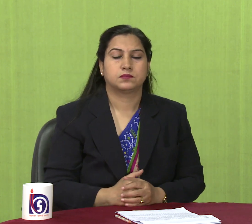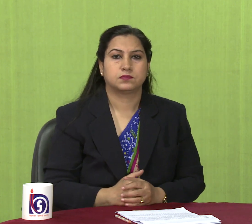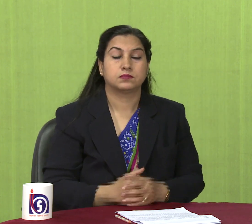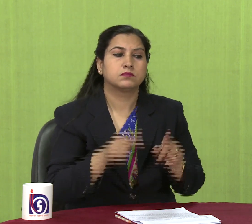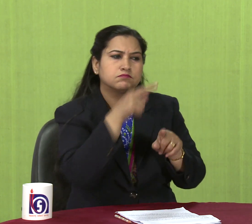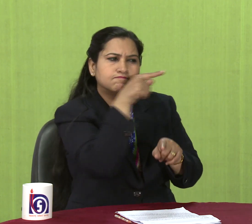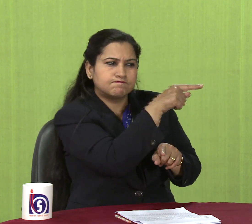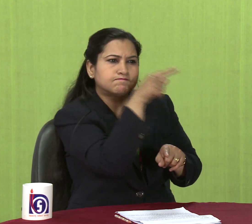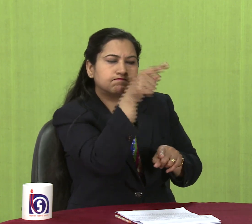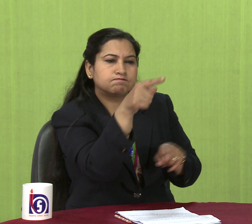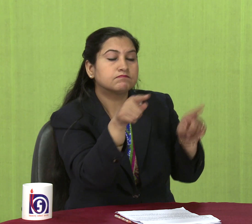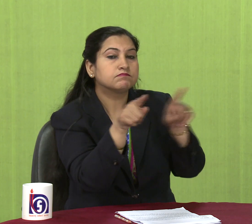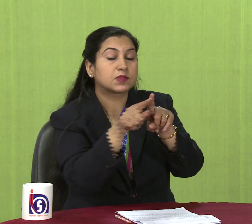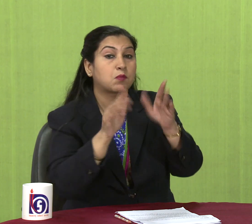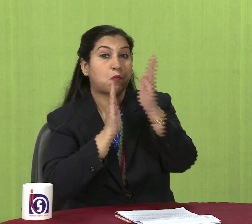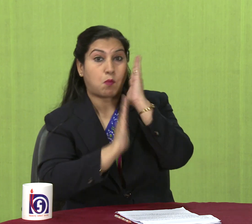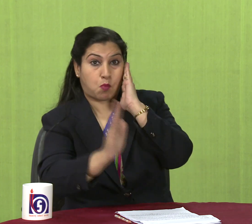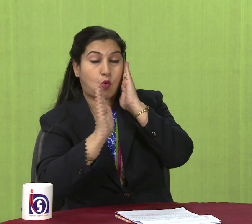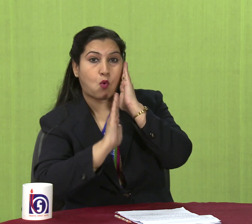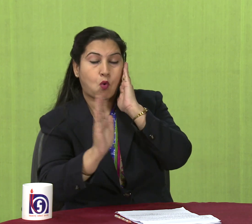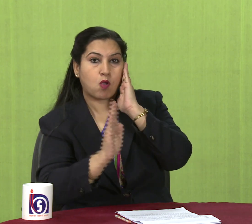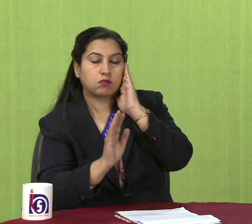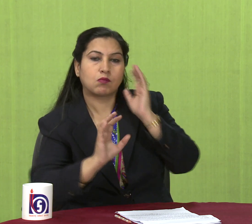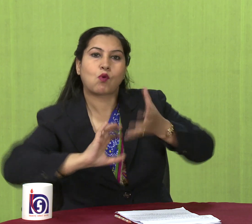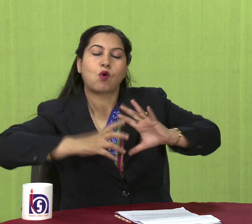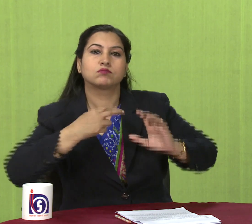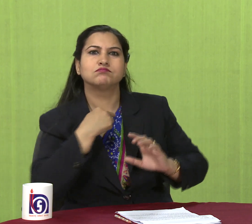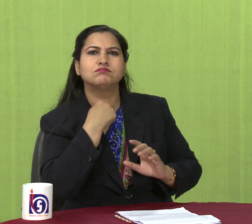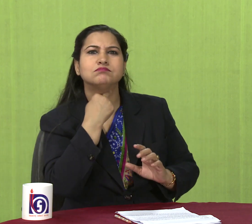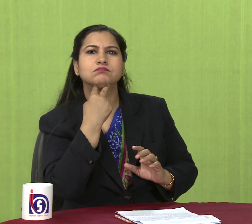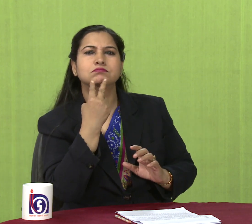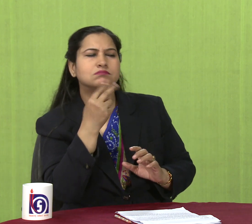परस्पर कविता का पठन विरोधी लगती हैं,